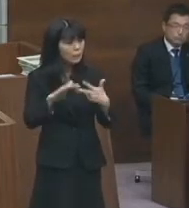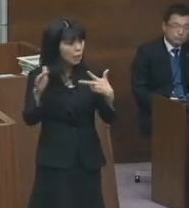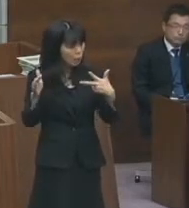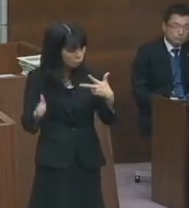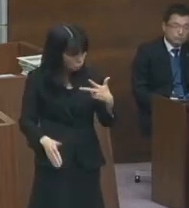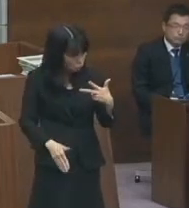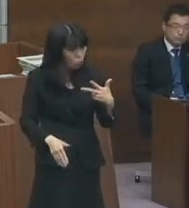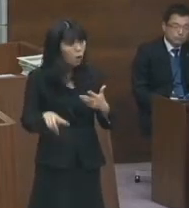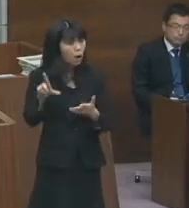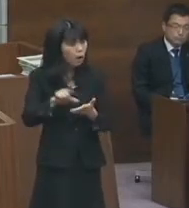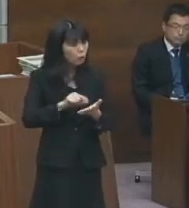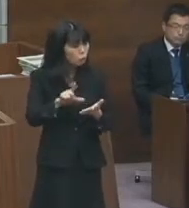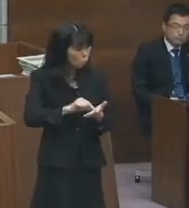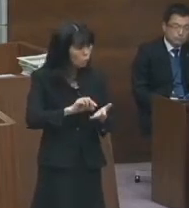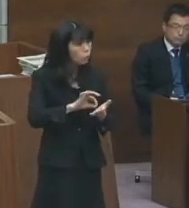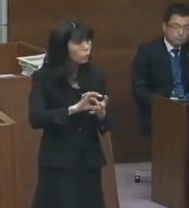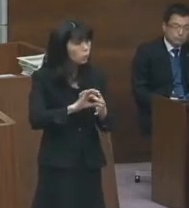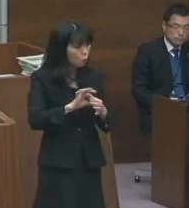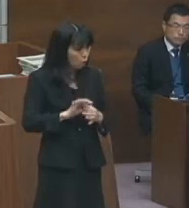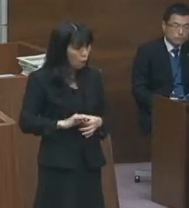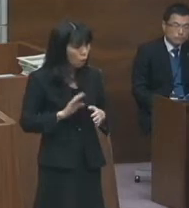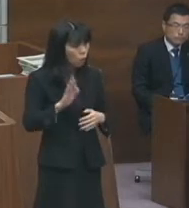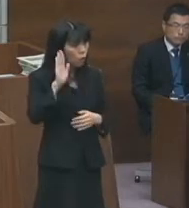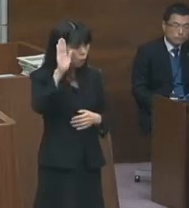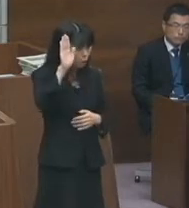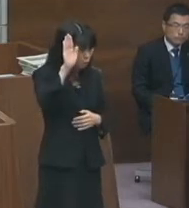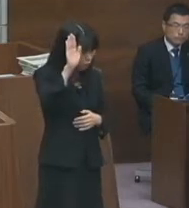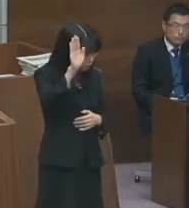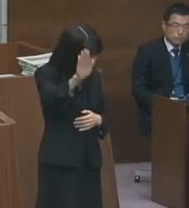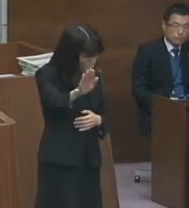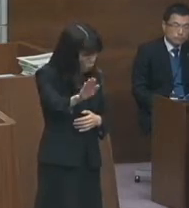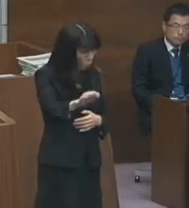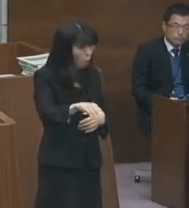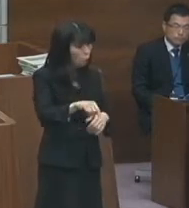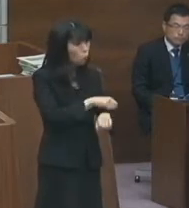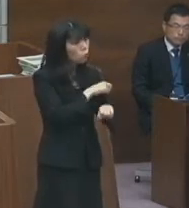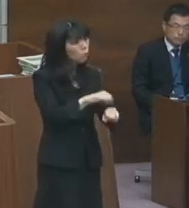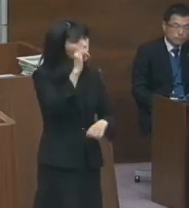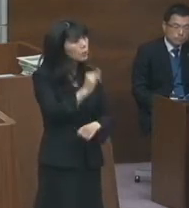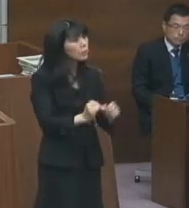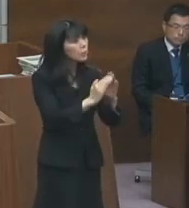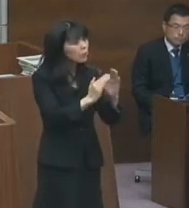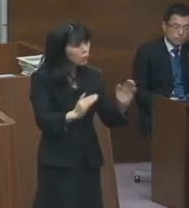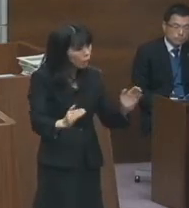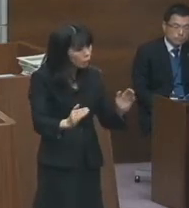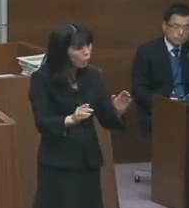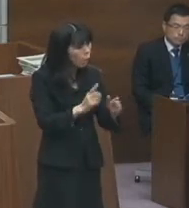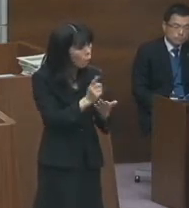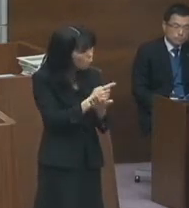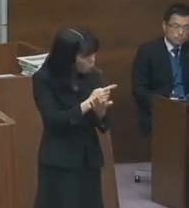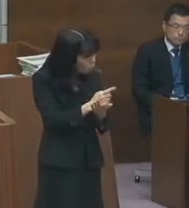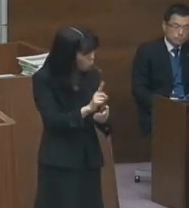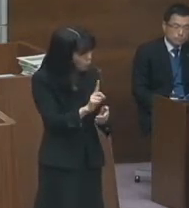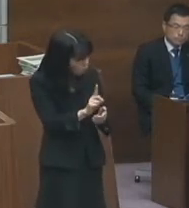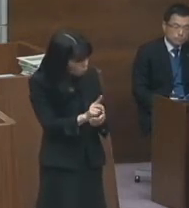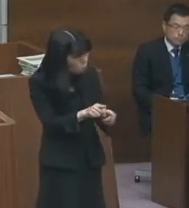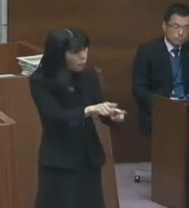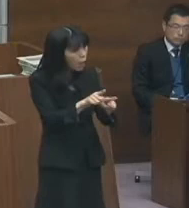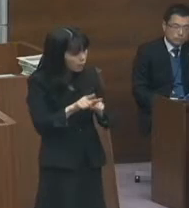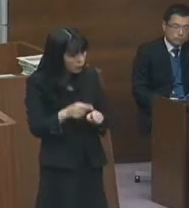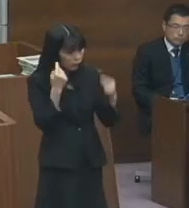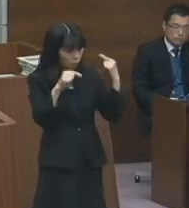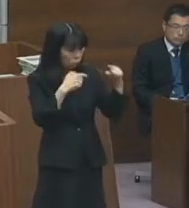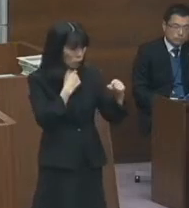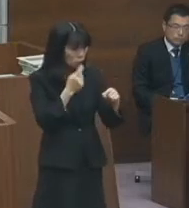の活用につきましては、これからの特別委員会での方向性も踏まえ検討してまいりた